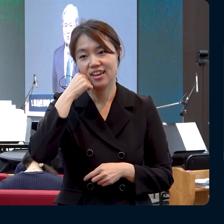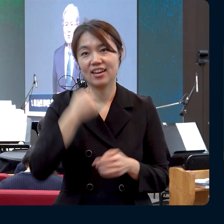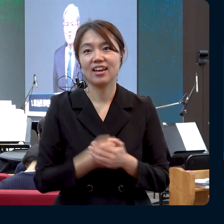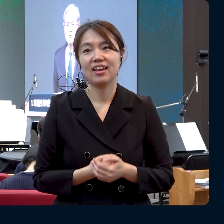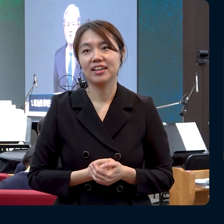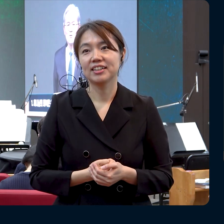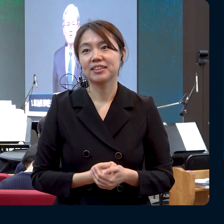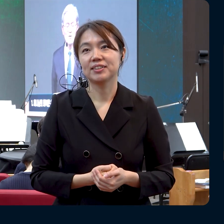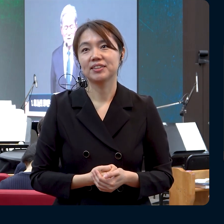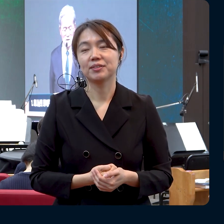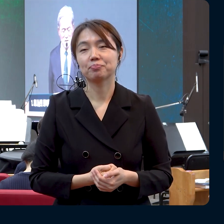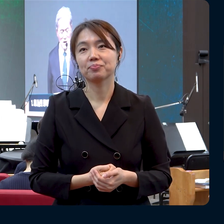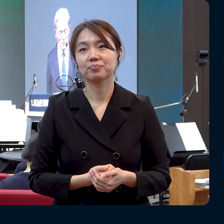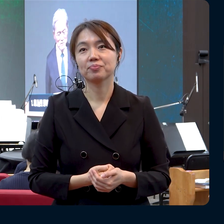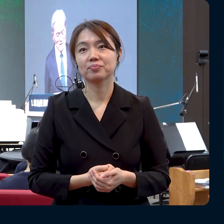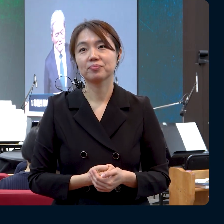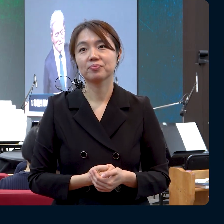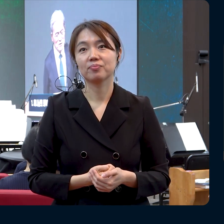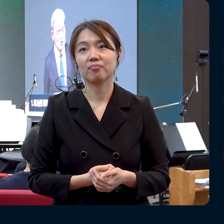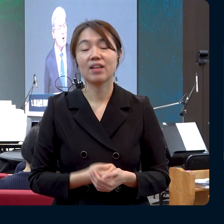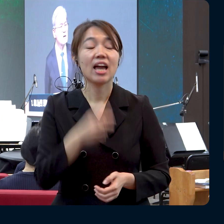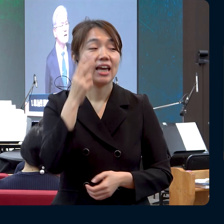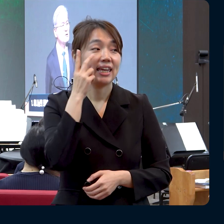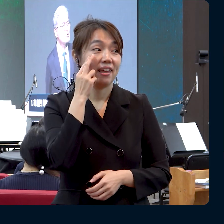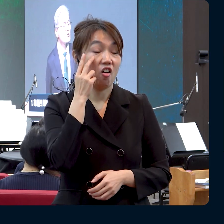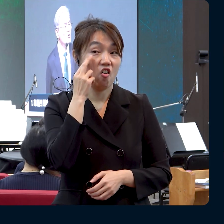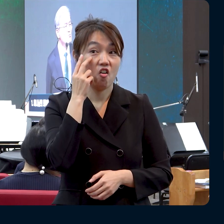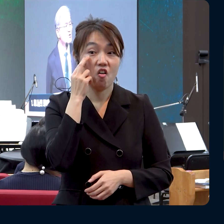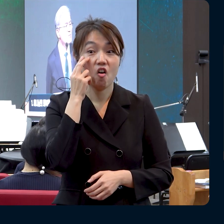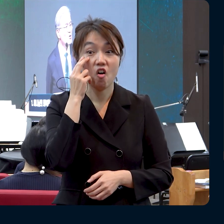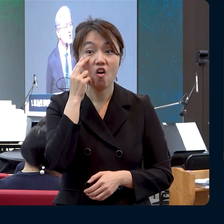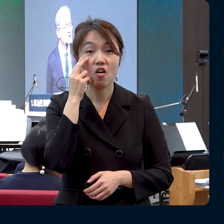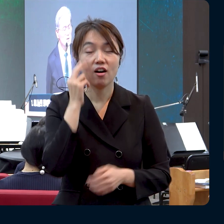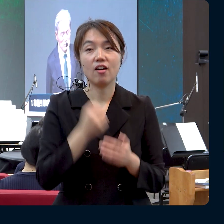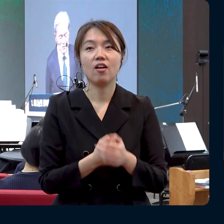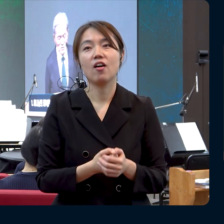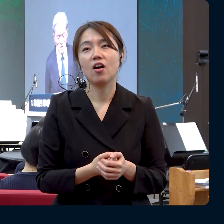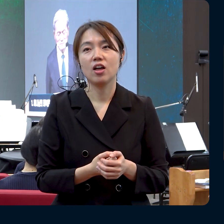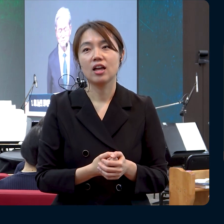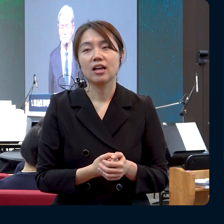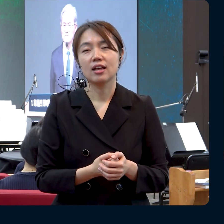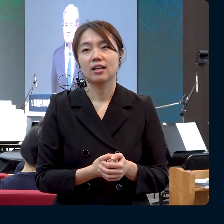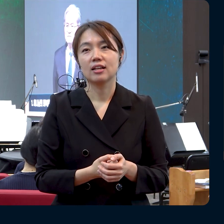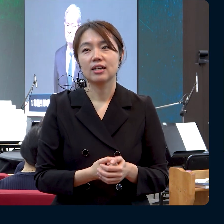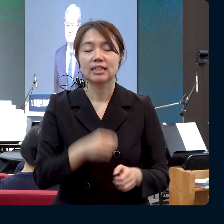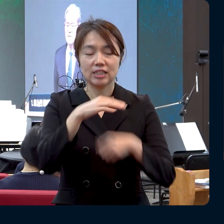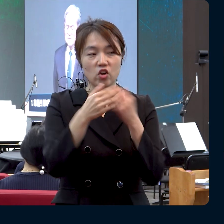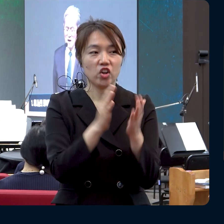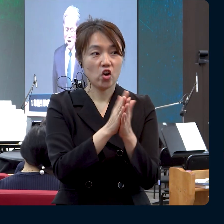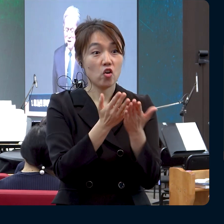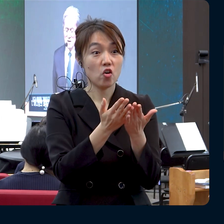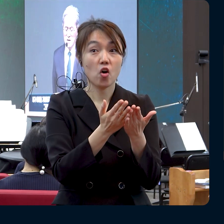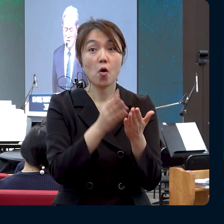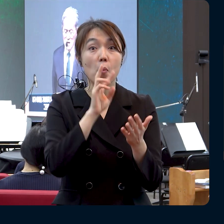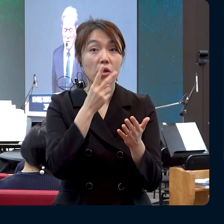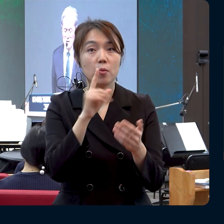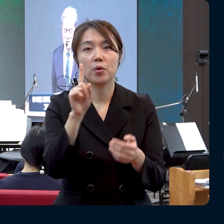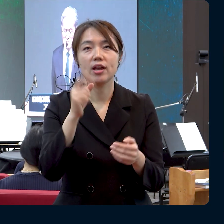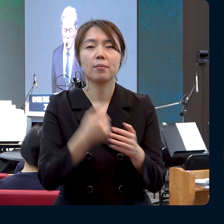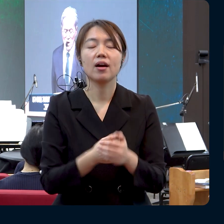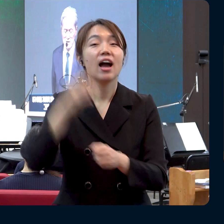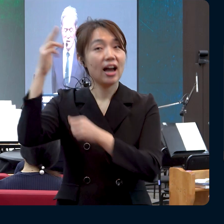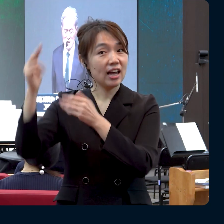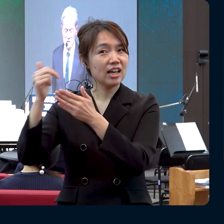생각할 정도로. 자, 그런데 정확한 원문의 번역은 이렇습니다. 내가